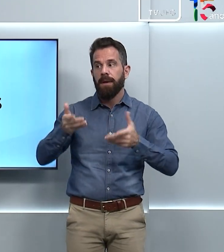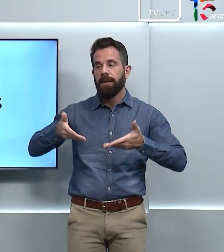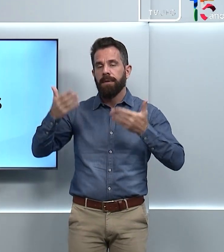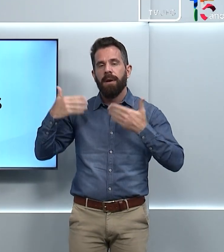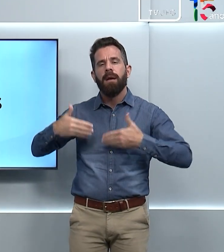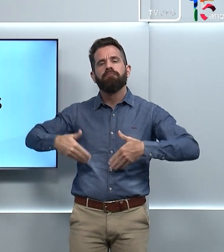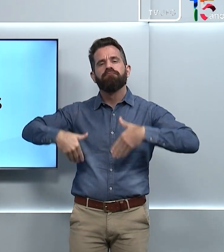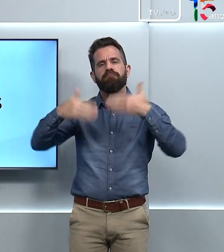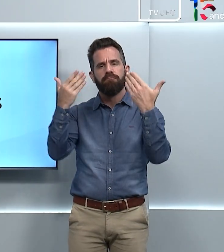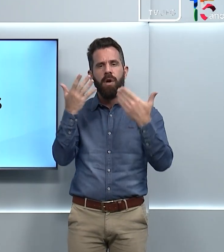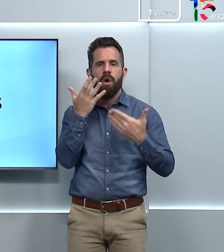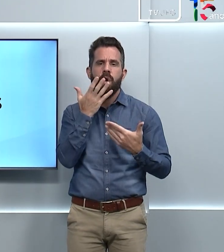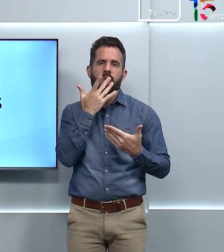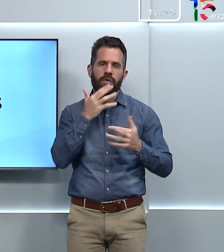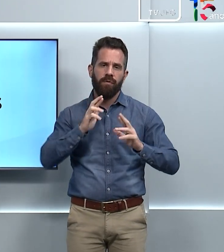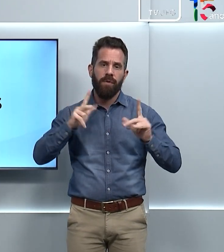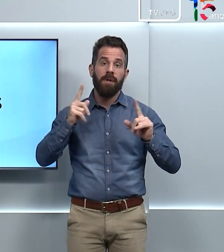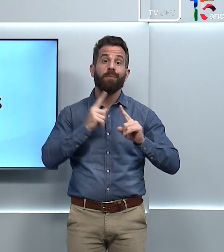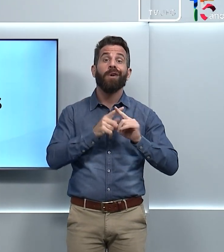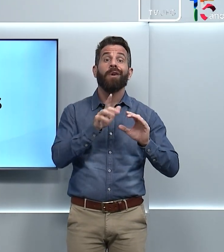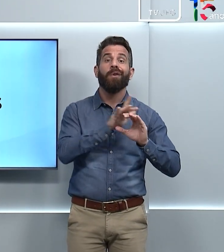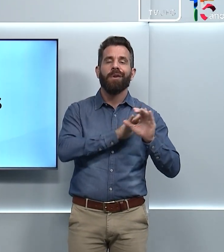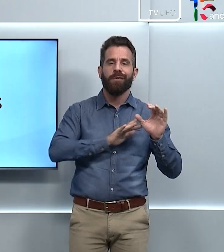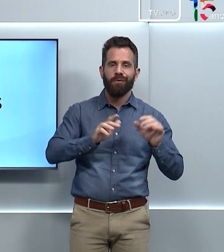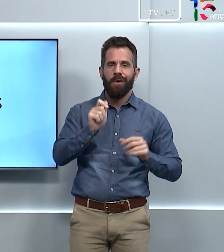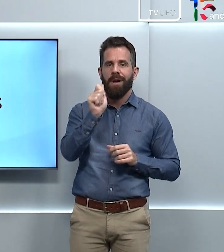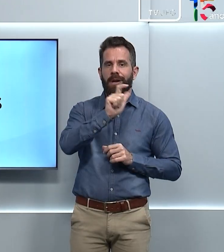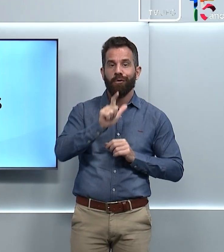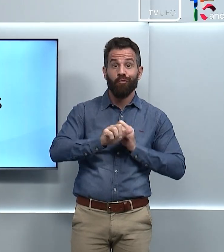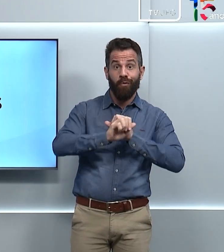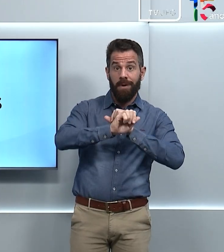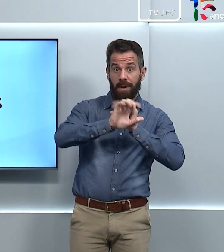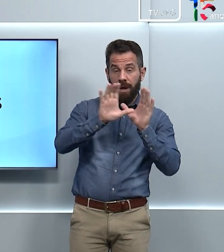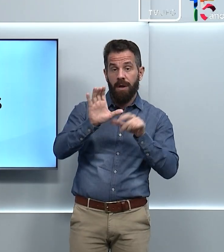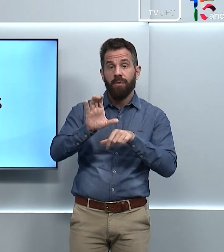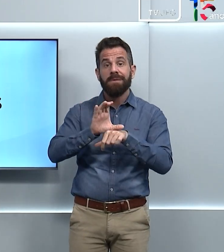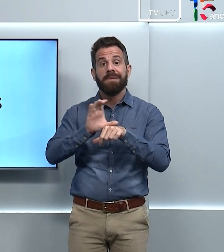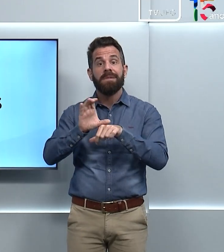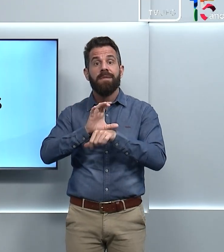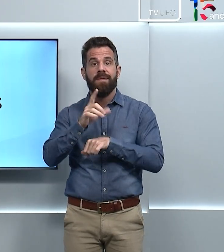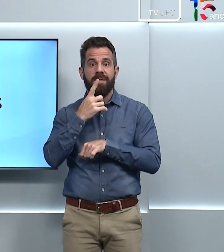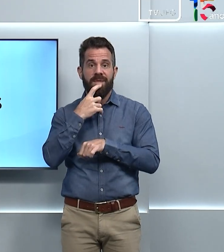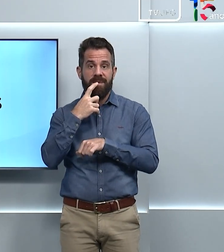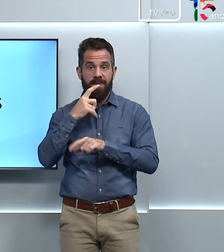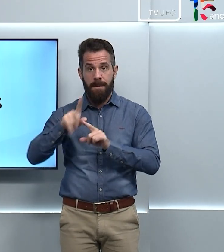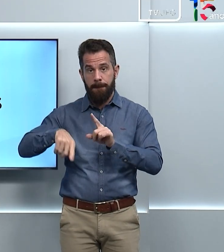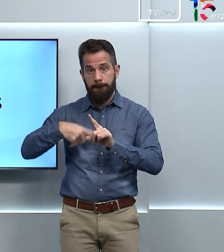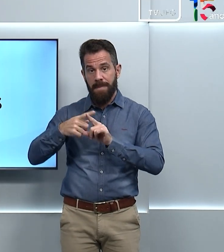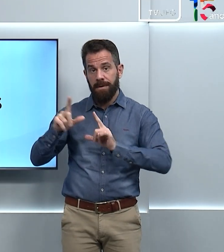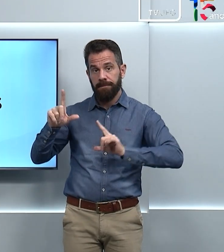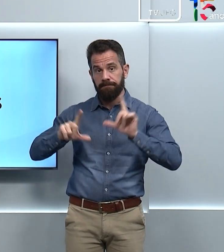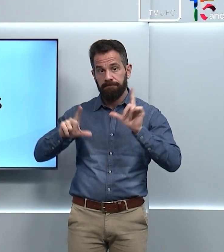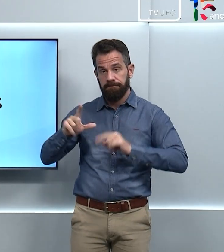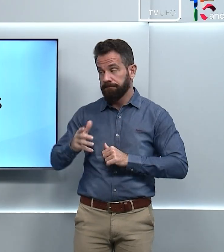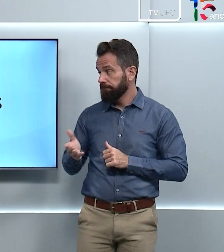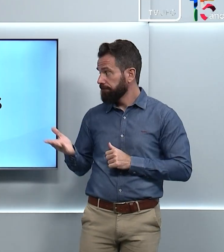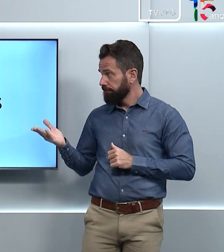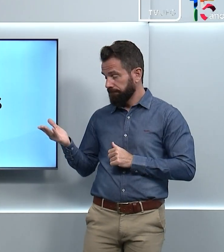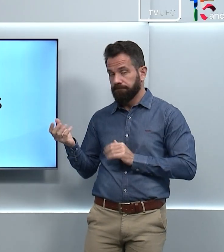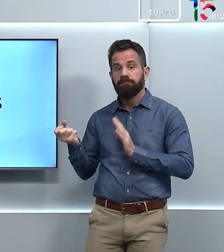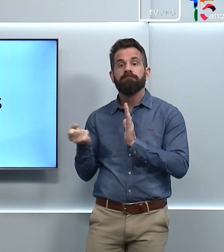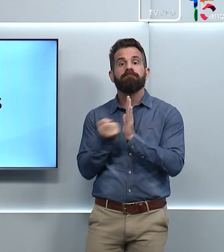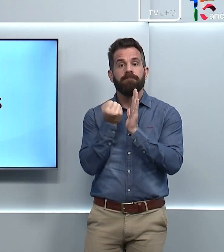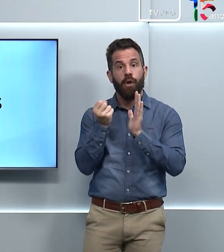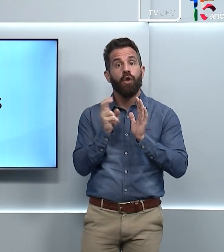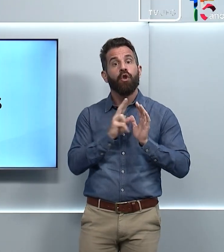cenário do Conexões, em tons de azul claro, cinza e vermelho. Também há uma tela bem no centro, onde agora está o nome do programa e